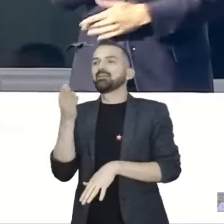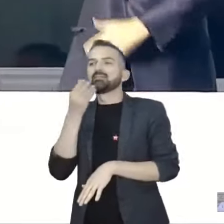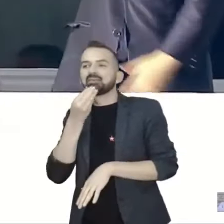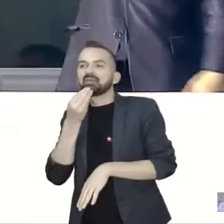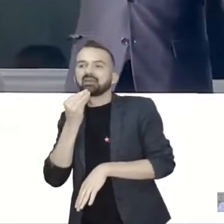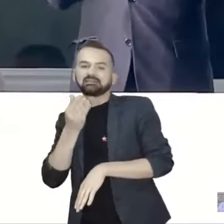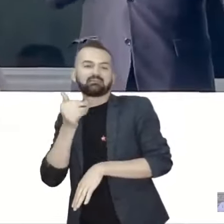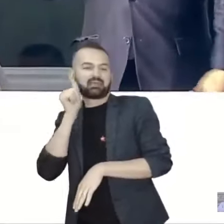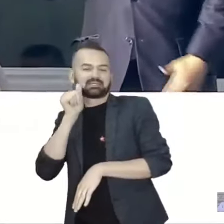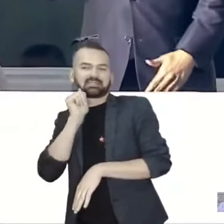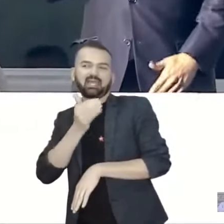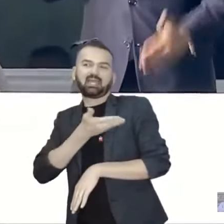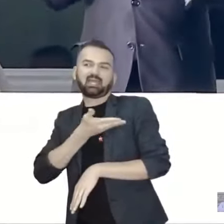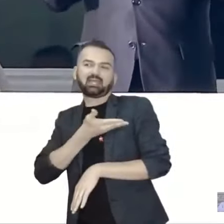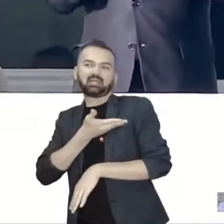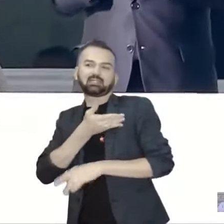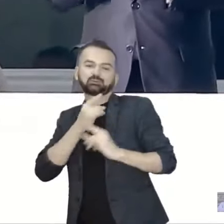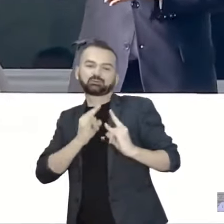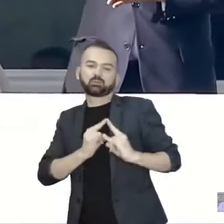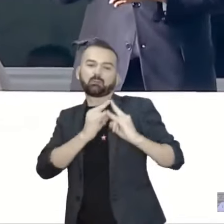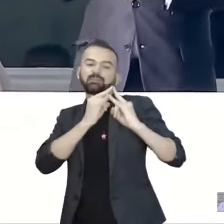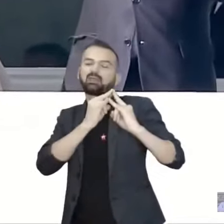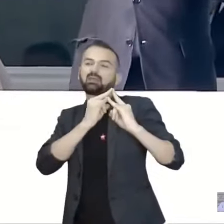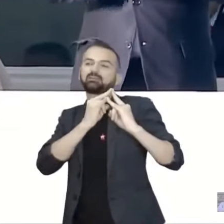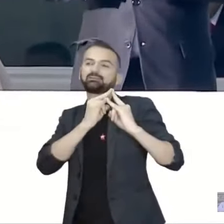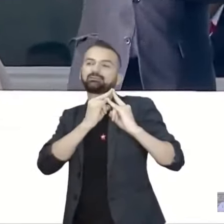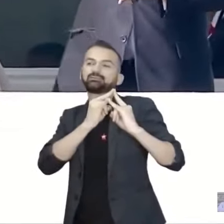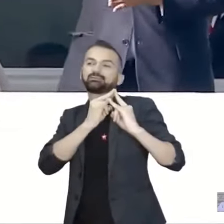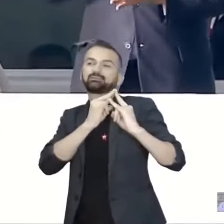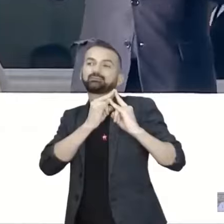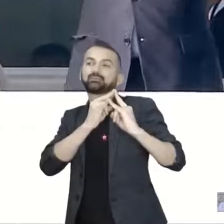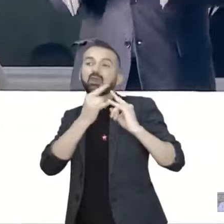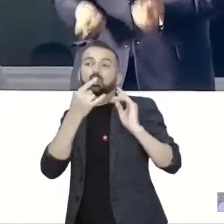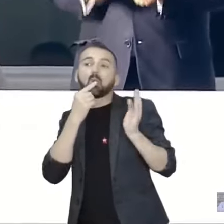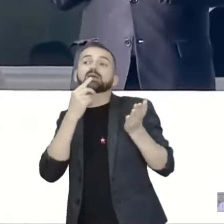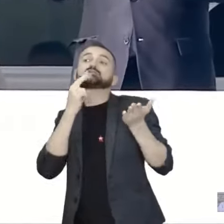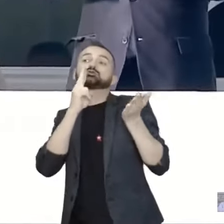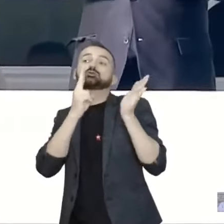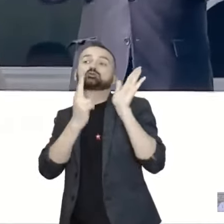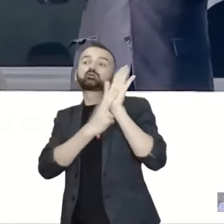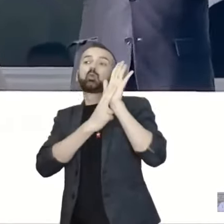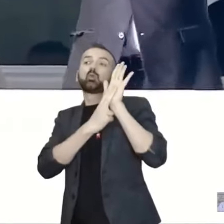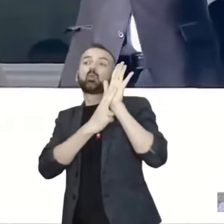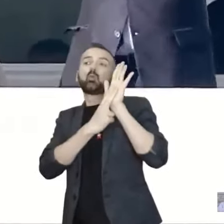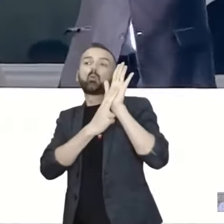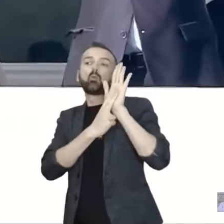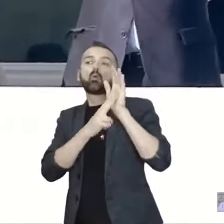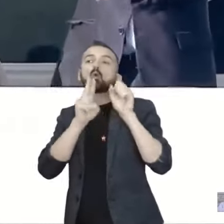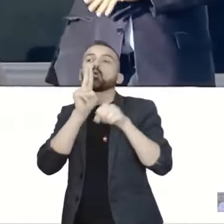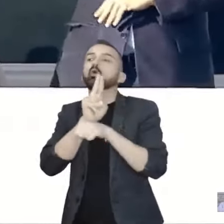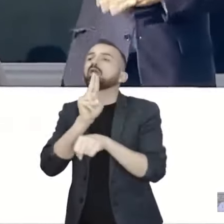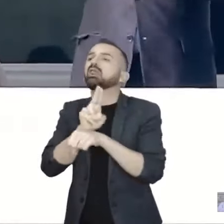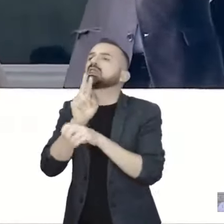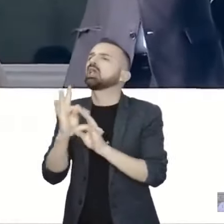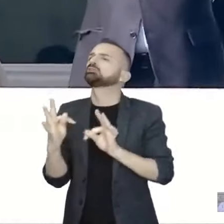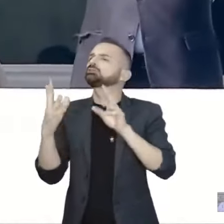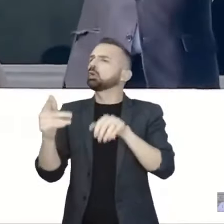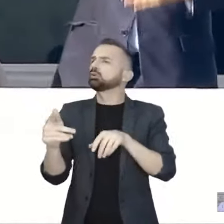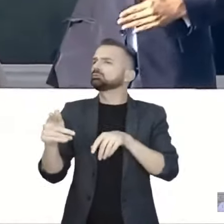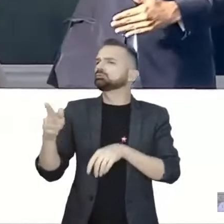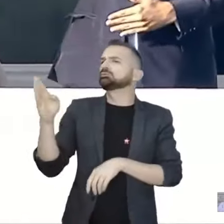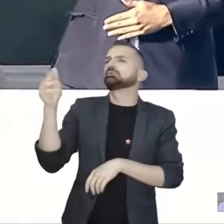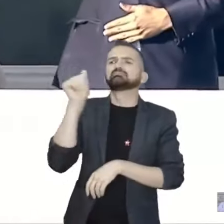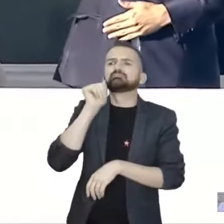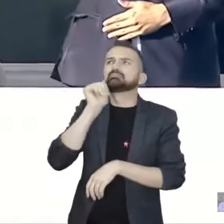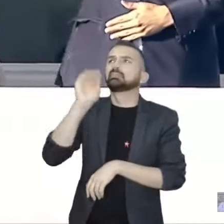queridos companheiros, reassumo o compromisso de cuidar de todos os brasileiros e brasileiras, sobretudo